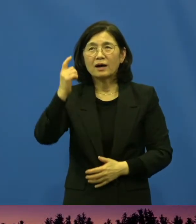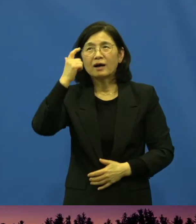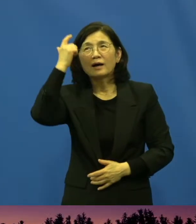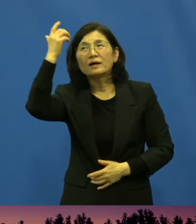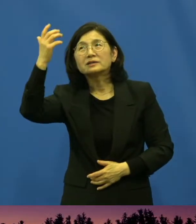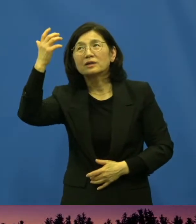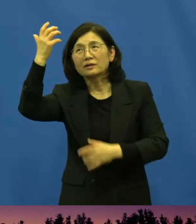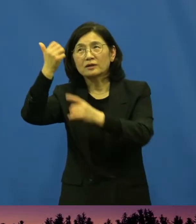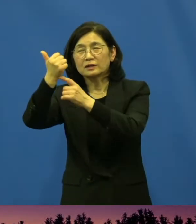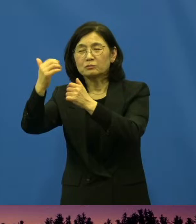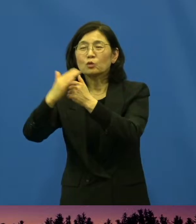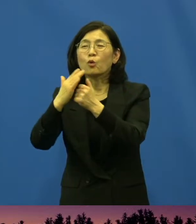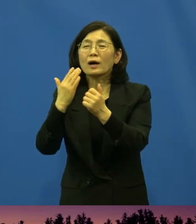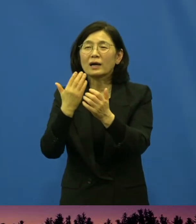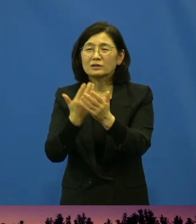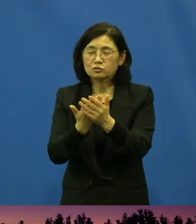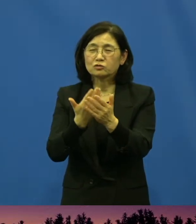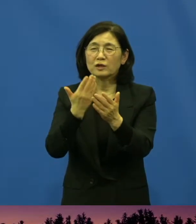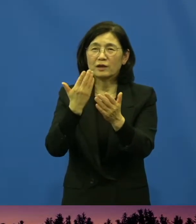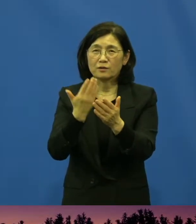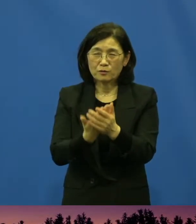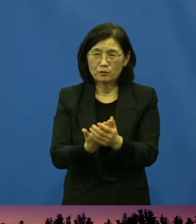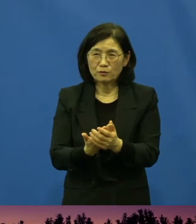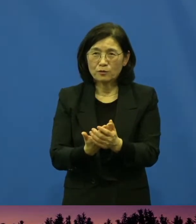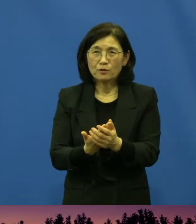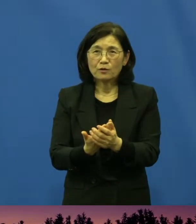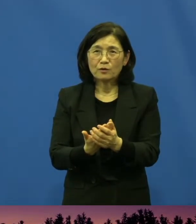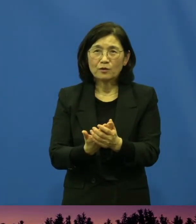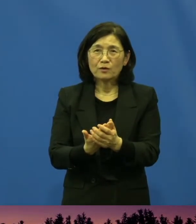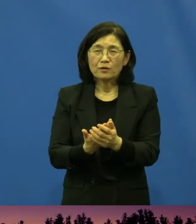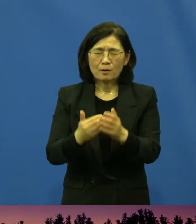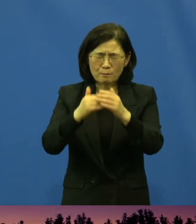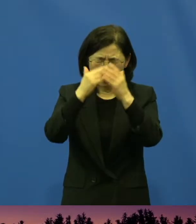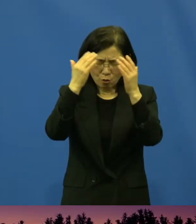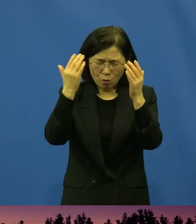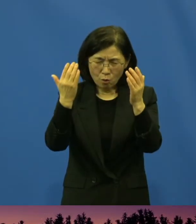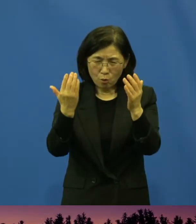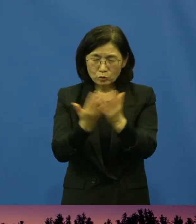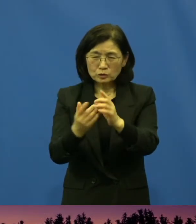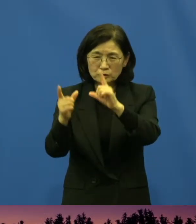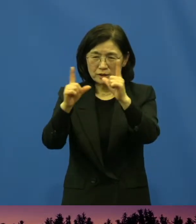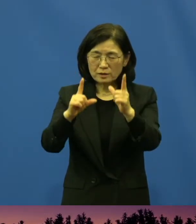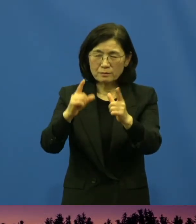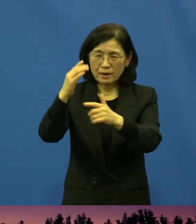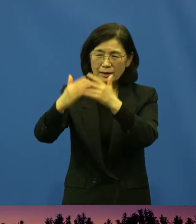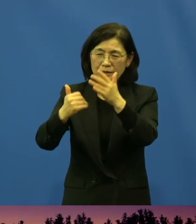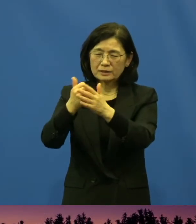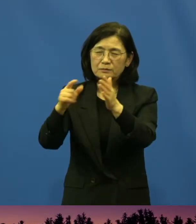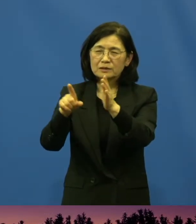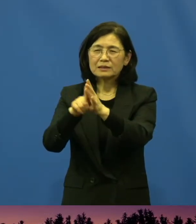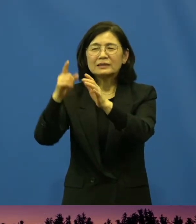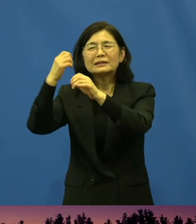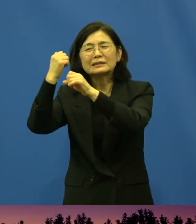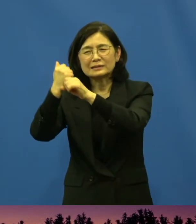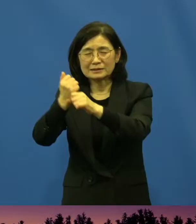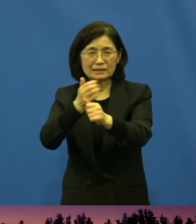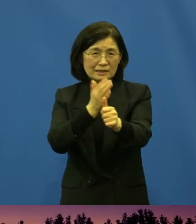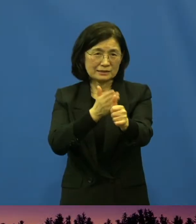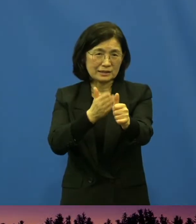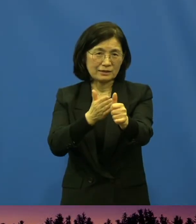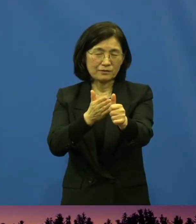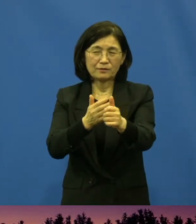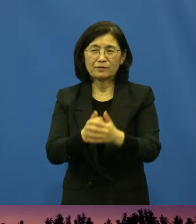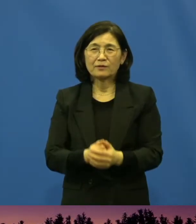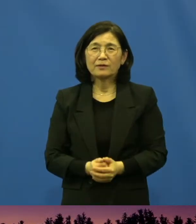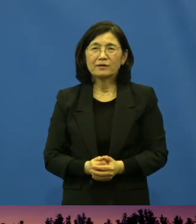있으시라고요. 호흡하는 순간까지 모든 삶에 그분을 의지하는 거죠. 그러면 그